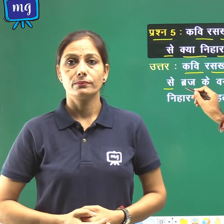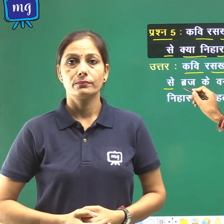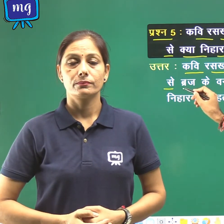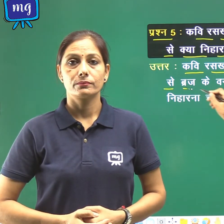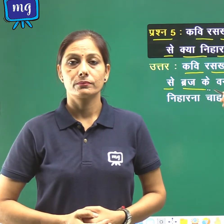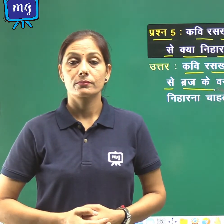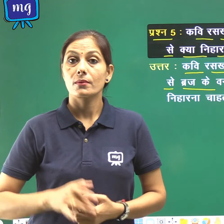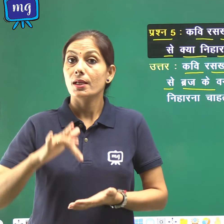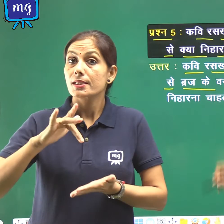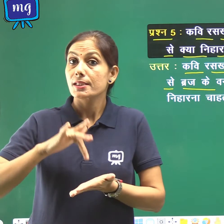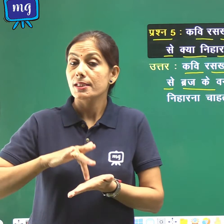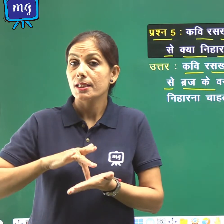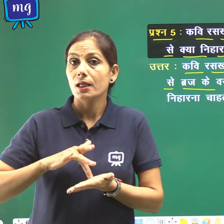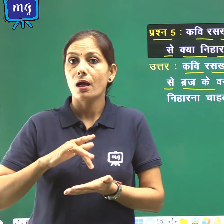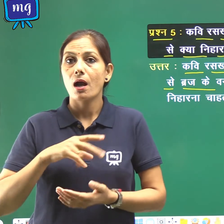ब्रज के वन,